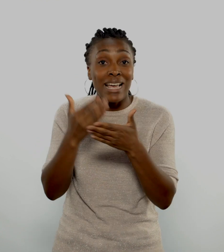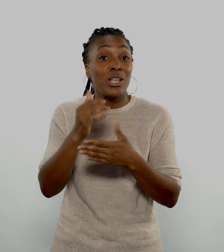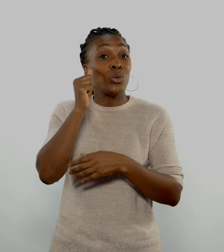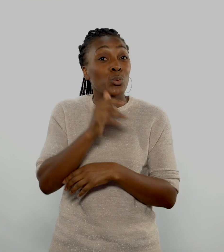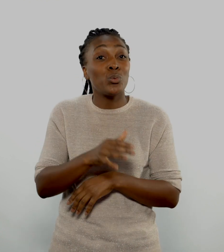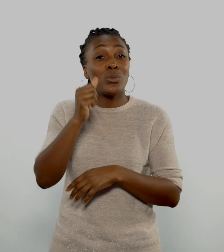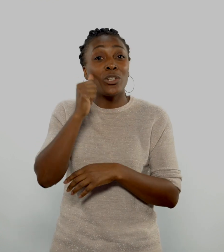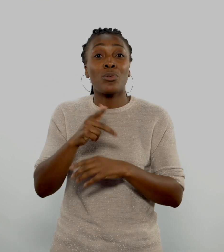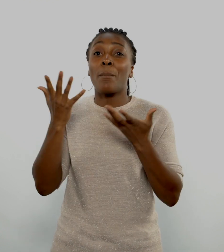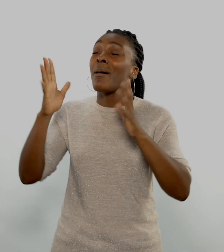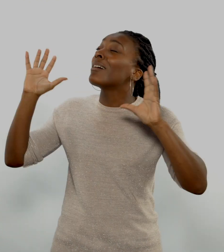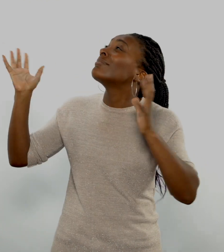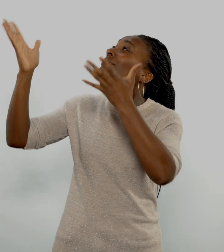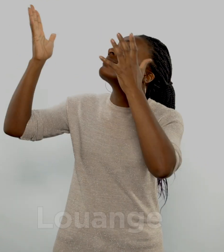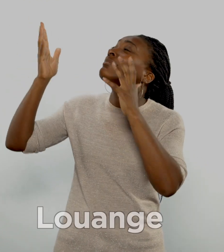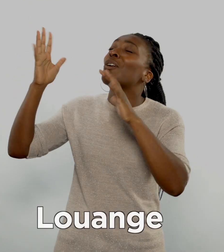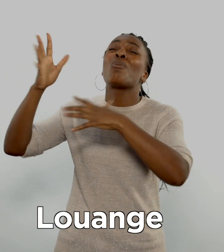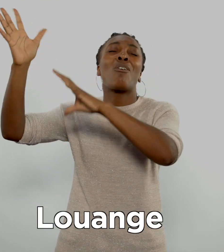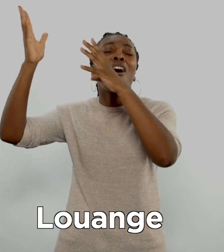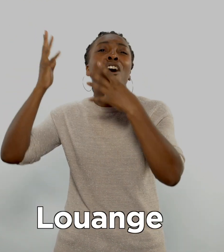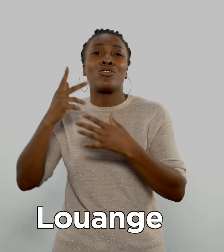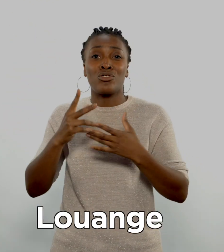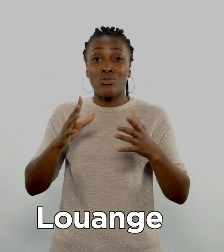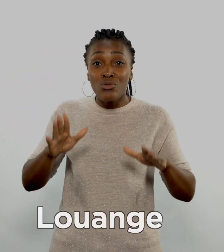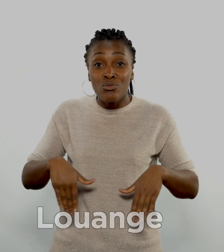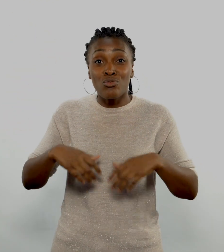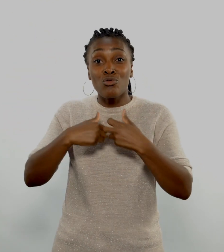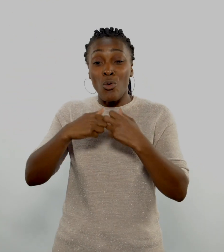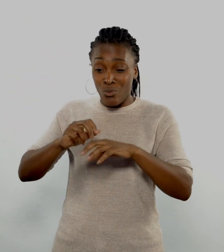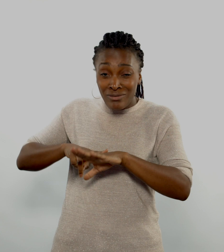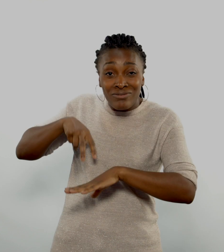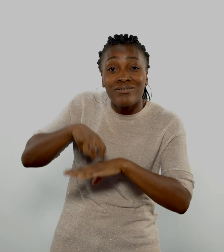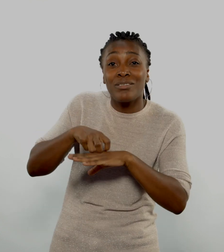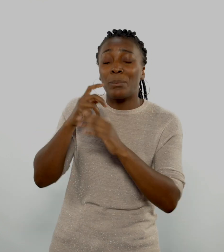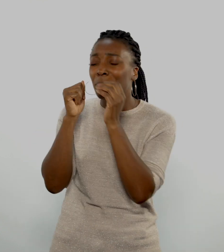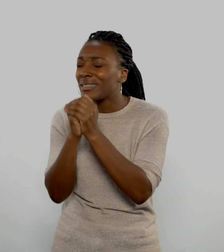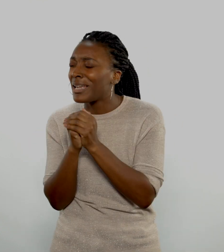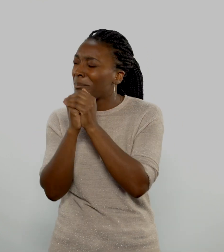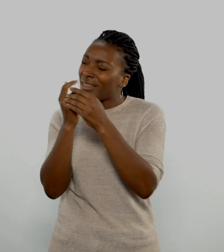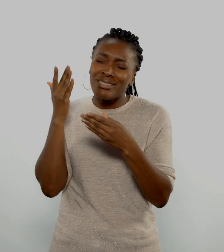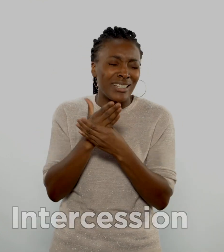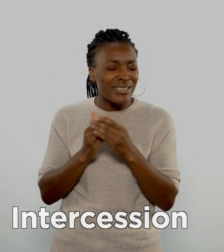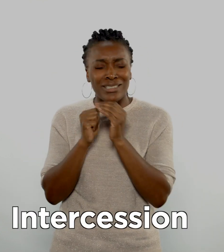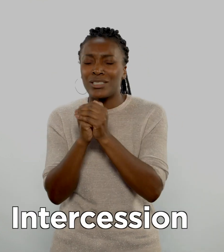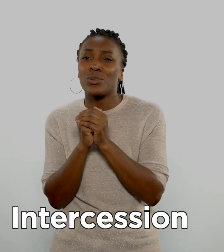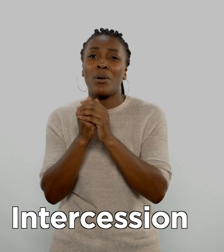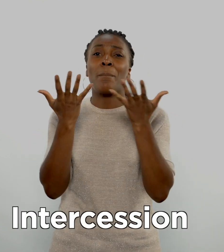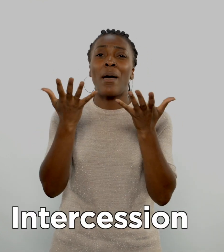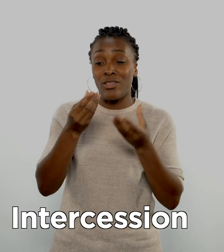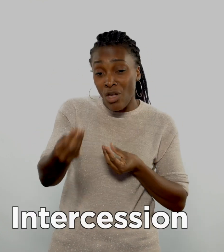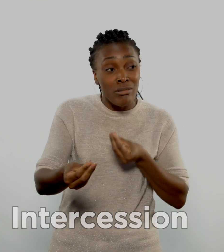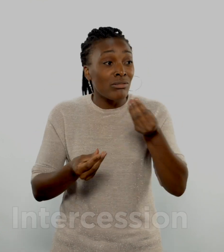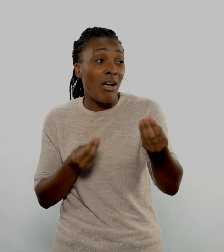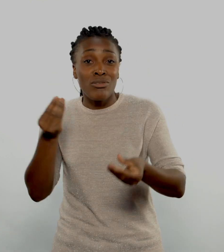prière tous les jours, des mains qui se lèvent dans la louange, des genoux qui fléchissent en prière et en intercession, des mains qui